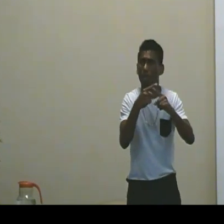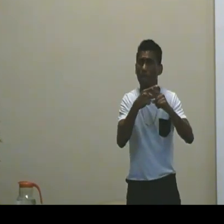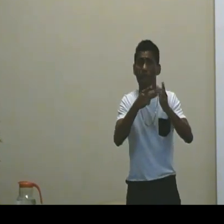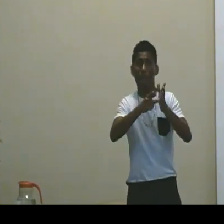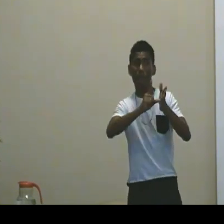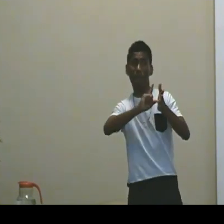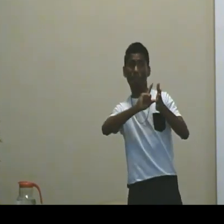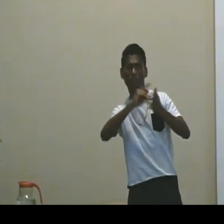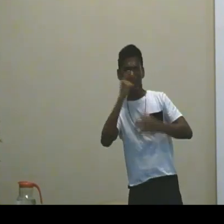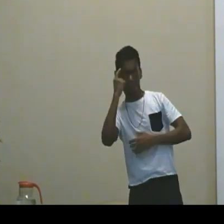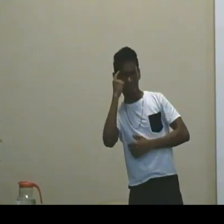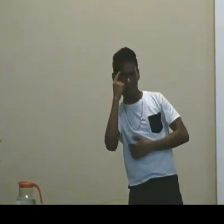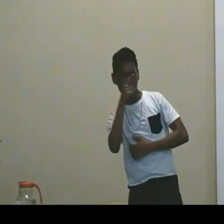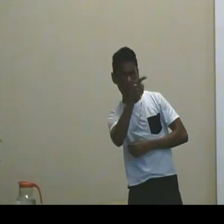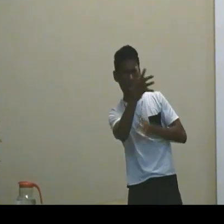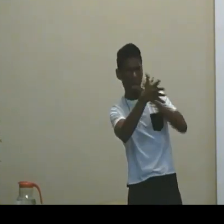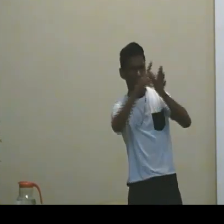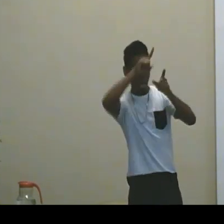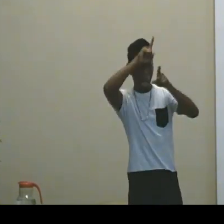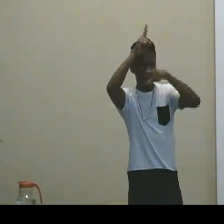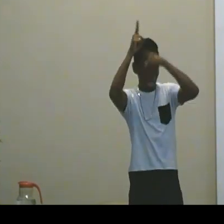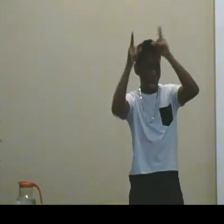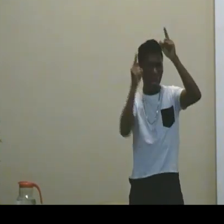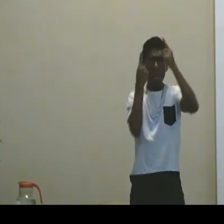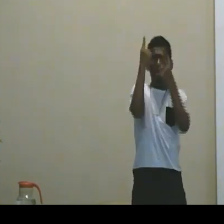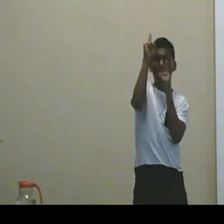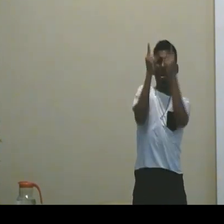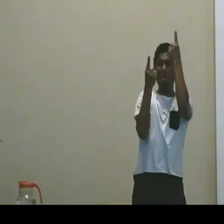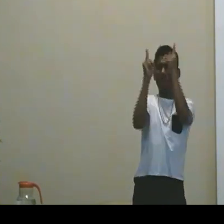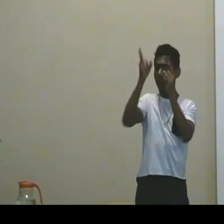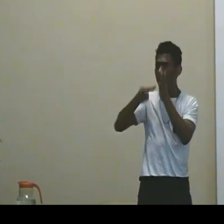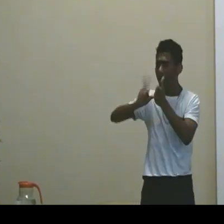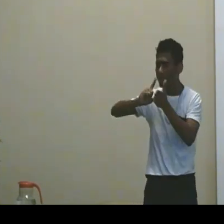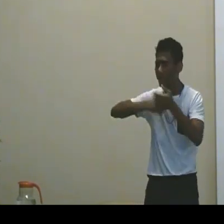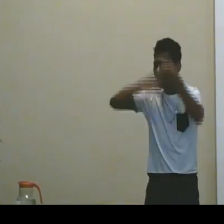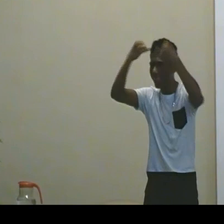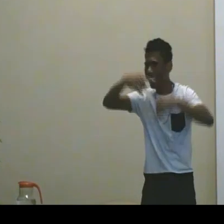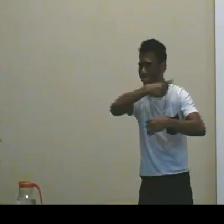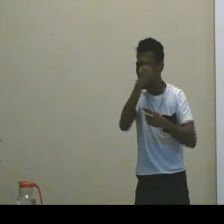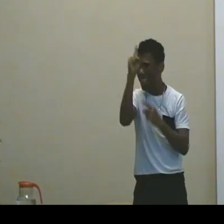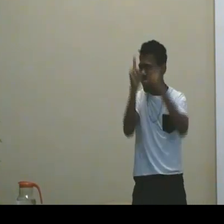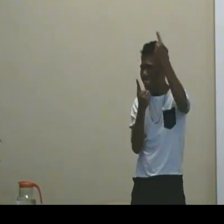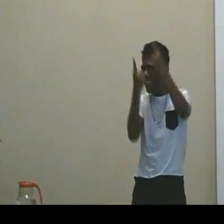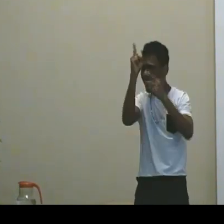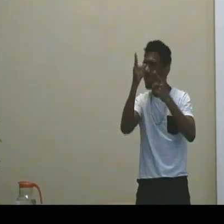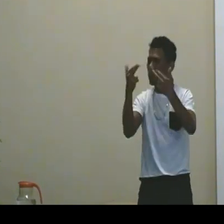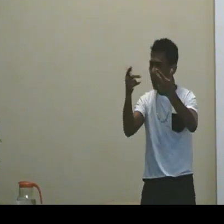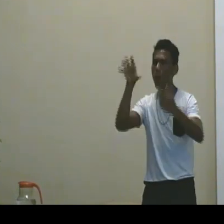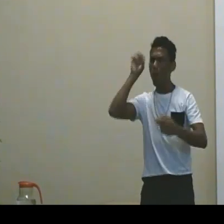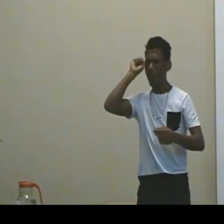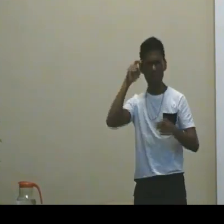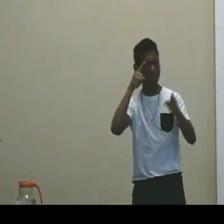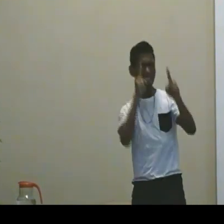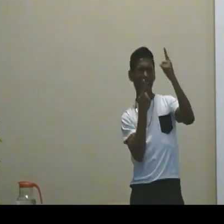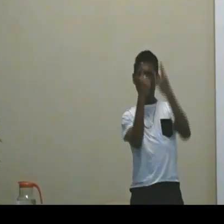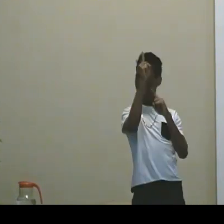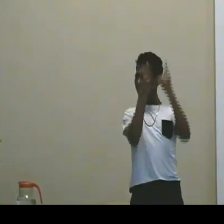conseguiam se comunicar com a língua de sinais. Que não era apenas gestos, um